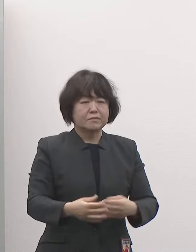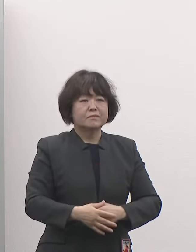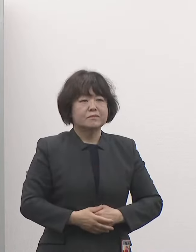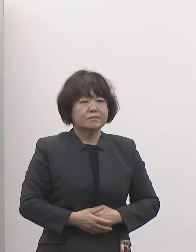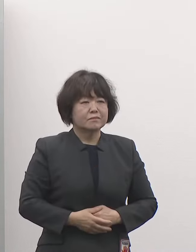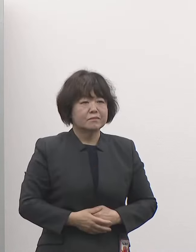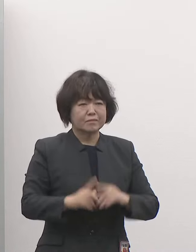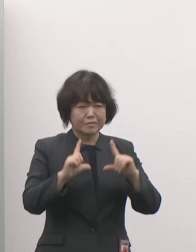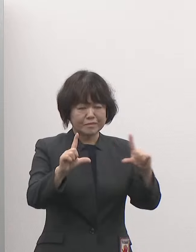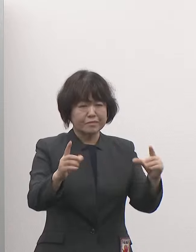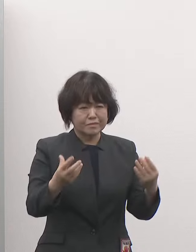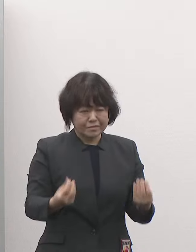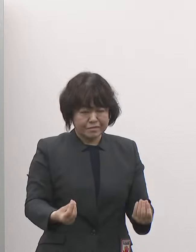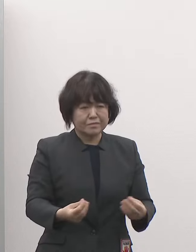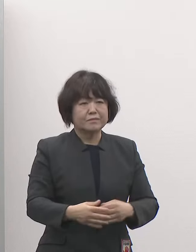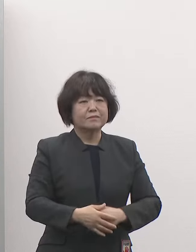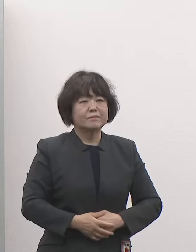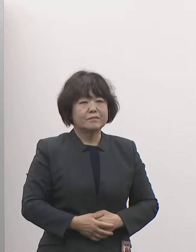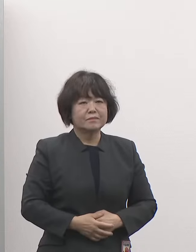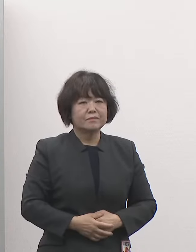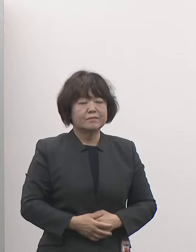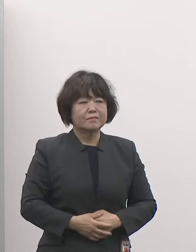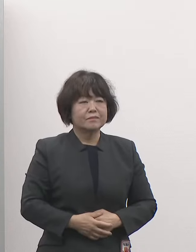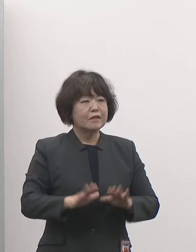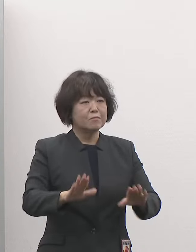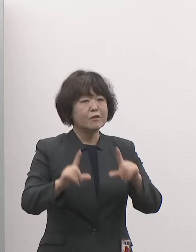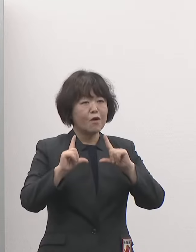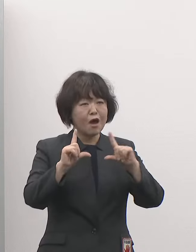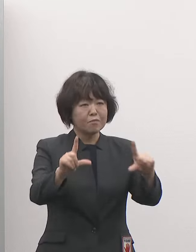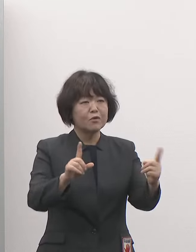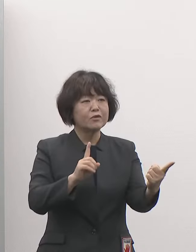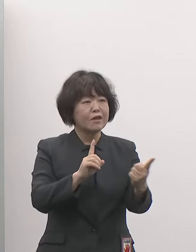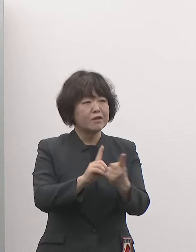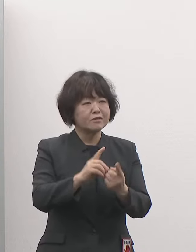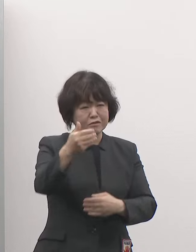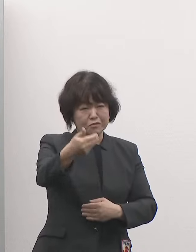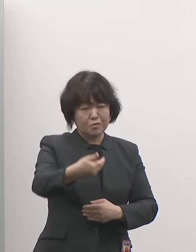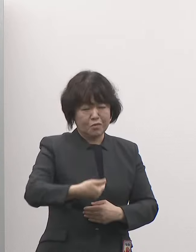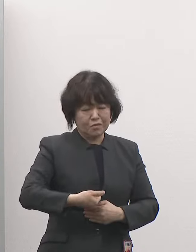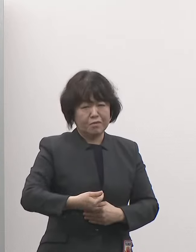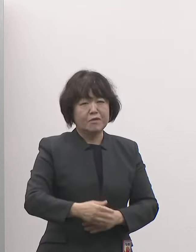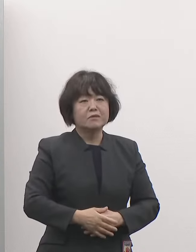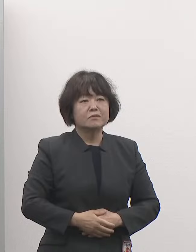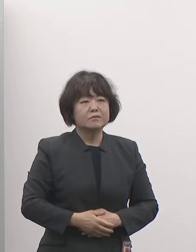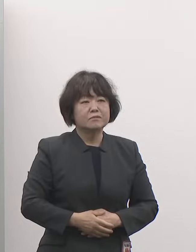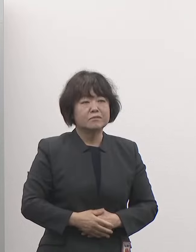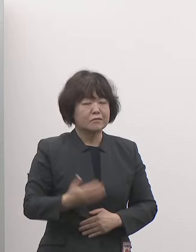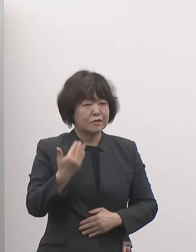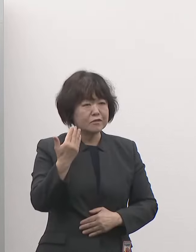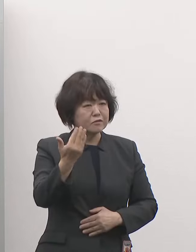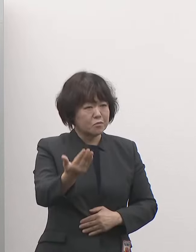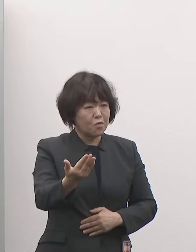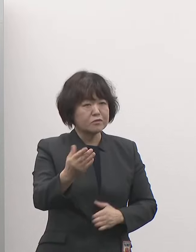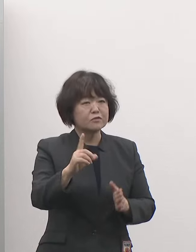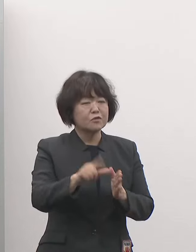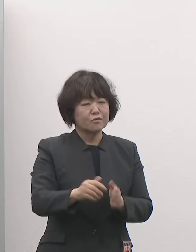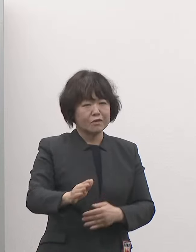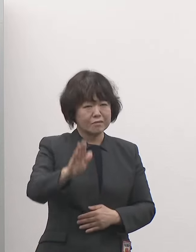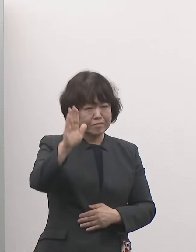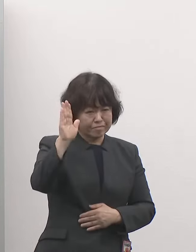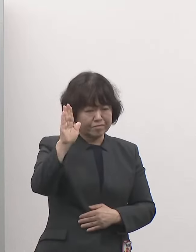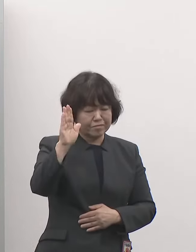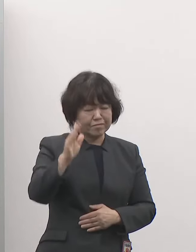私からは以上であります。 ただいまの発表事項についてご質問をお受けいたします。質問がある記者の方は挙手の